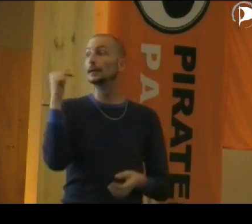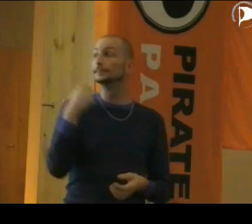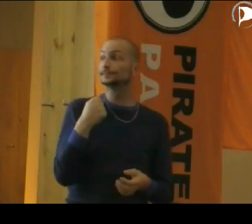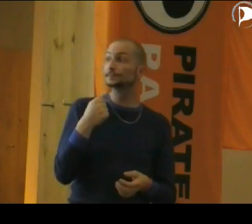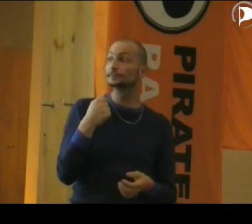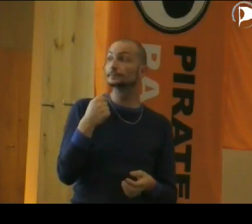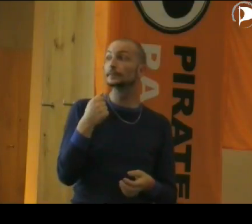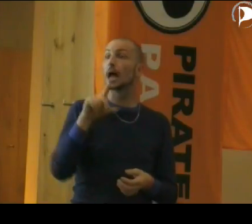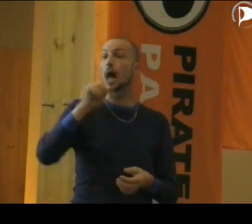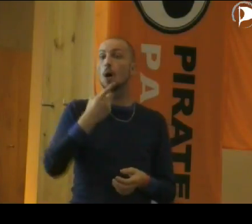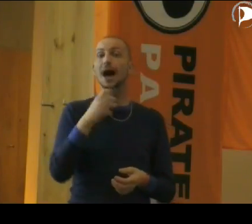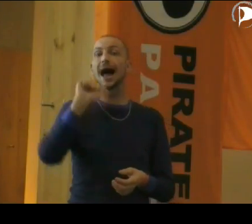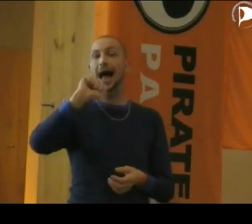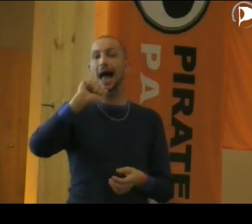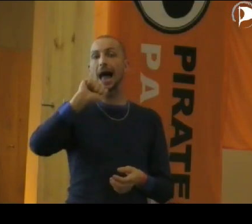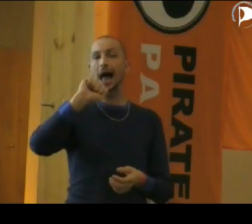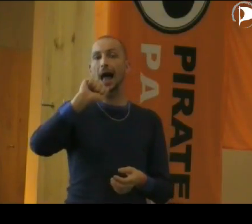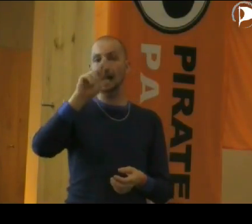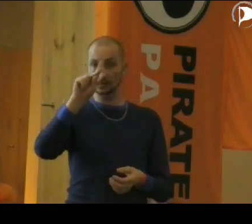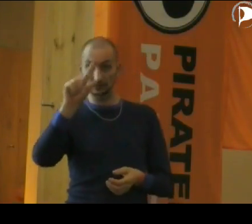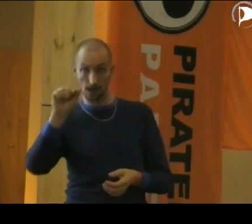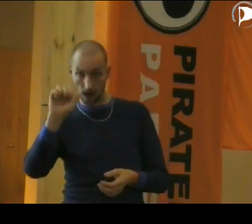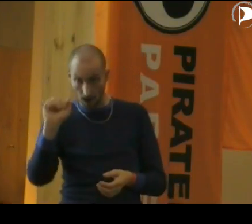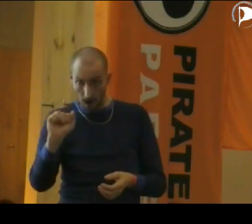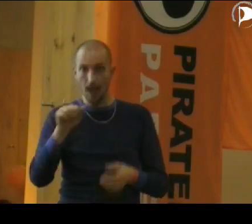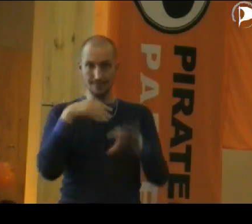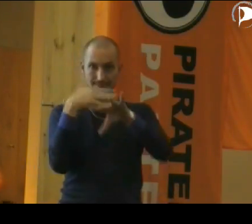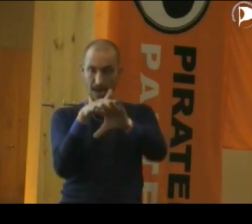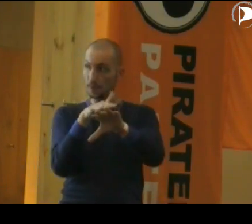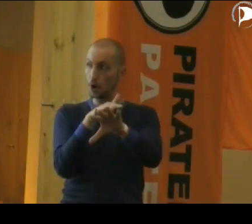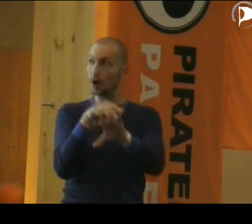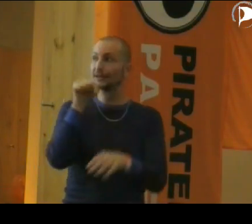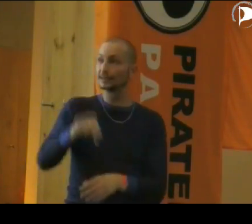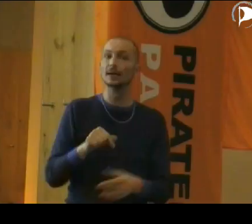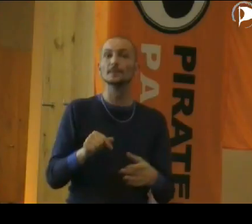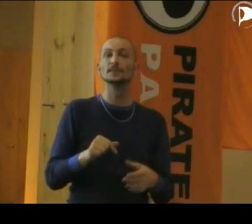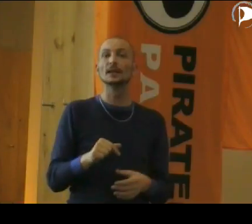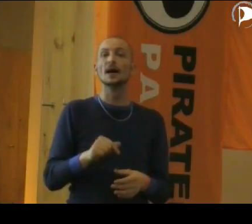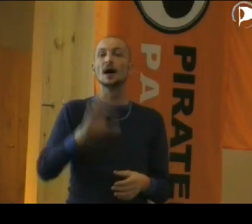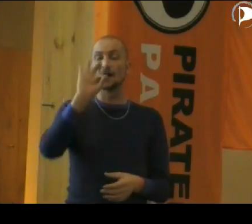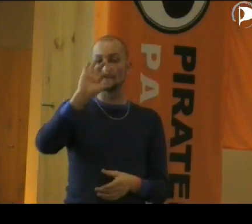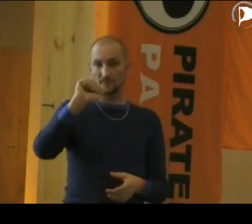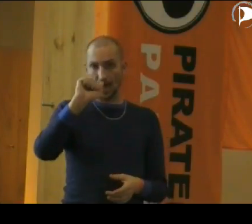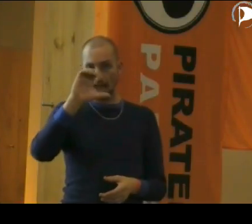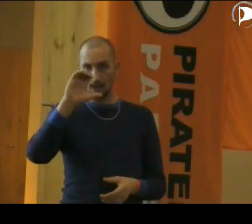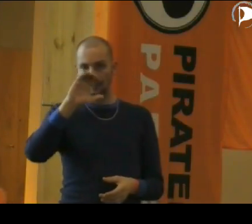auch bei actebis an die droege kümmert facebook also auf den kleinen arbeiten